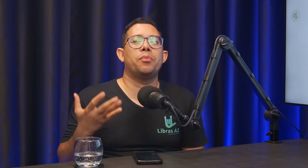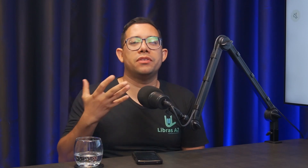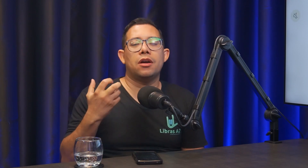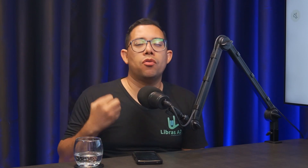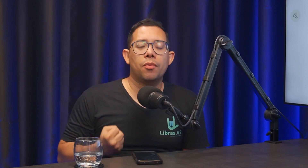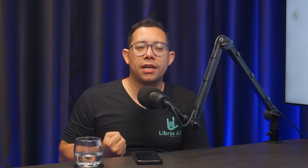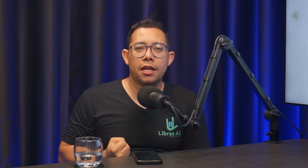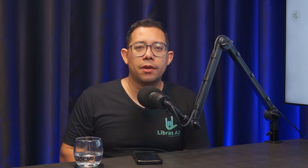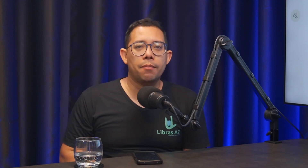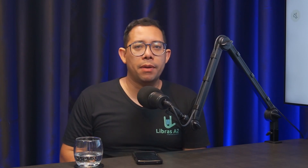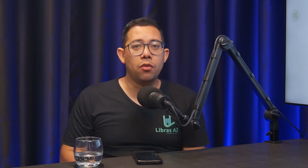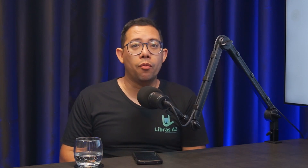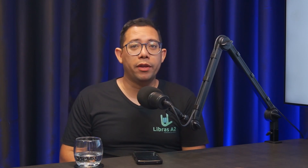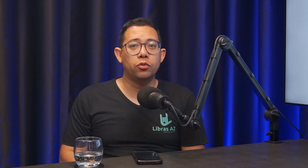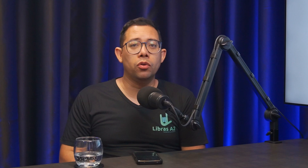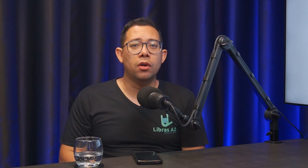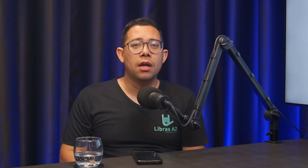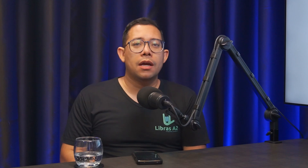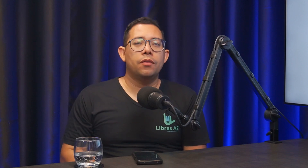sinal, como a Kerma bem comentou,